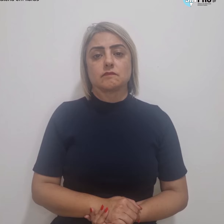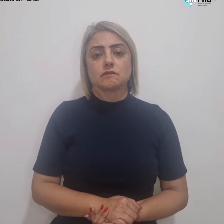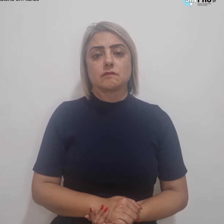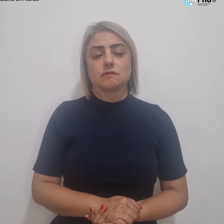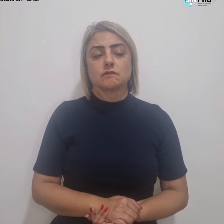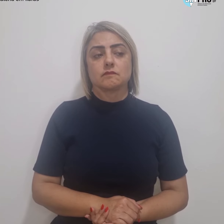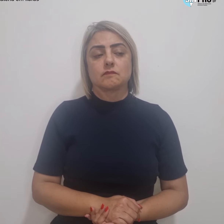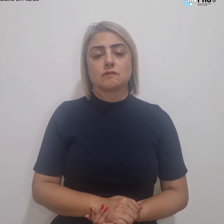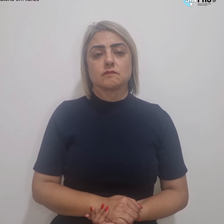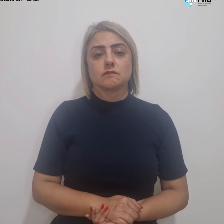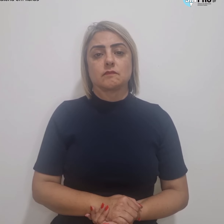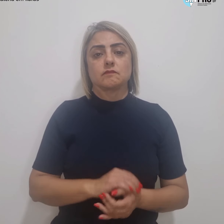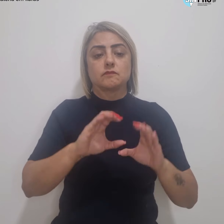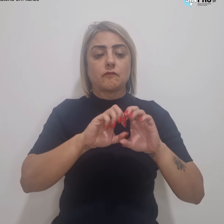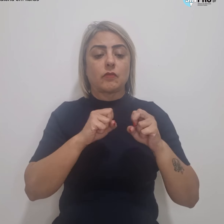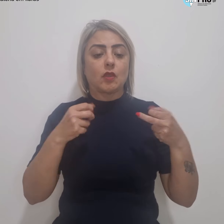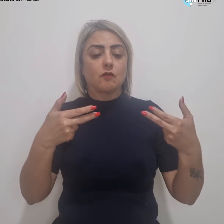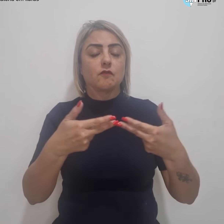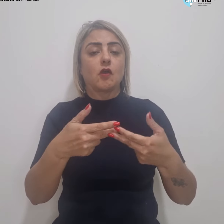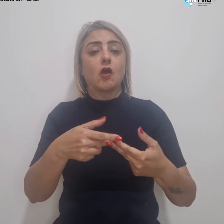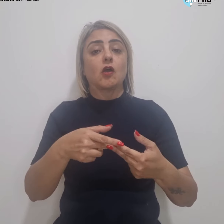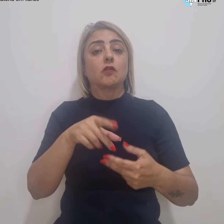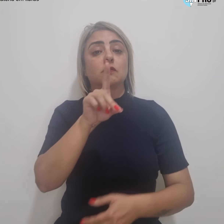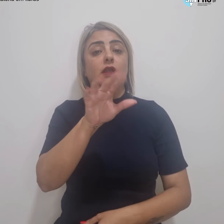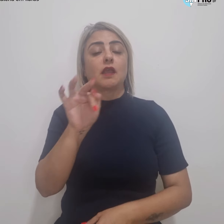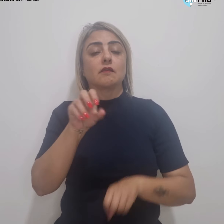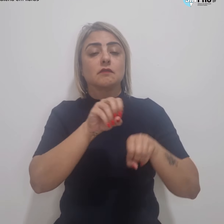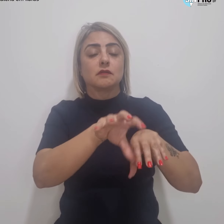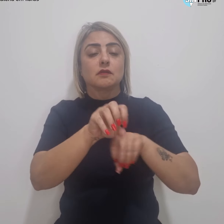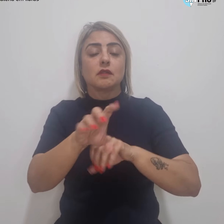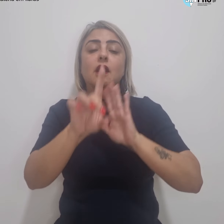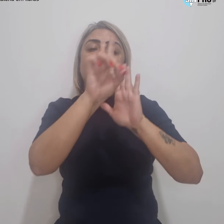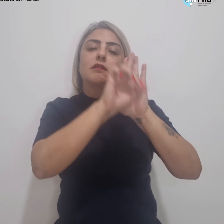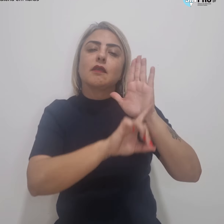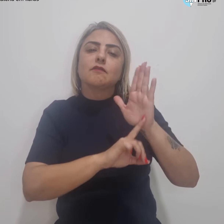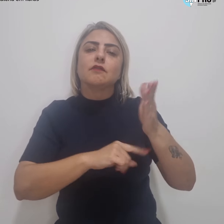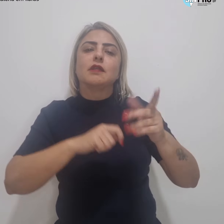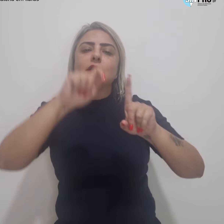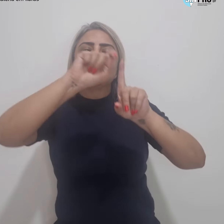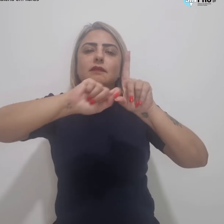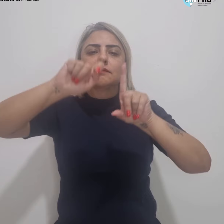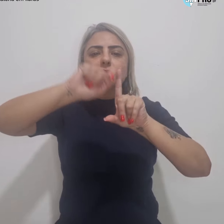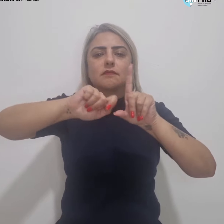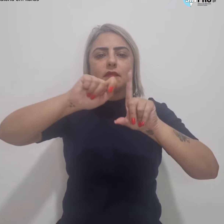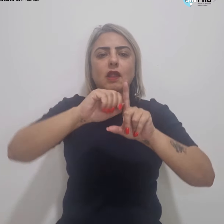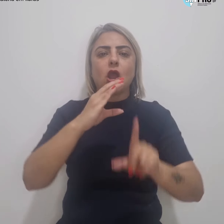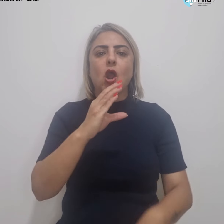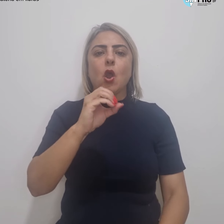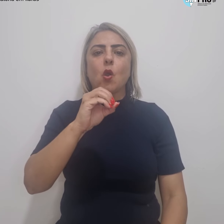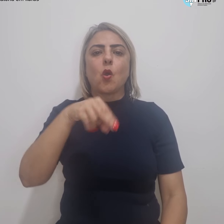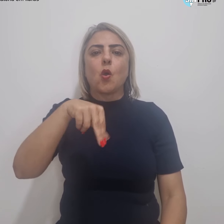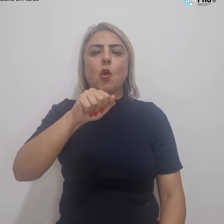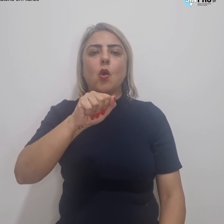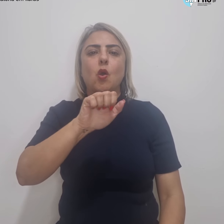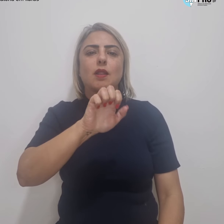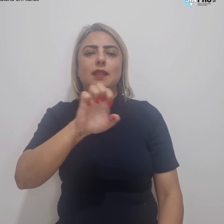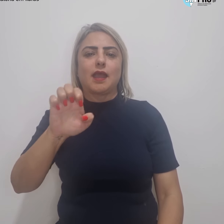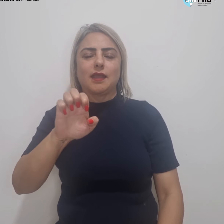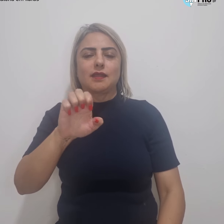Fórum Distrital de Educação define calendário da Conai Distrital. Durante